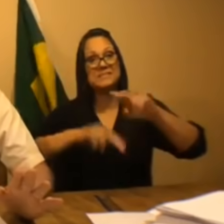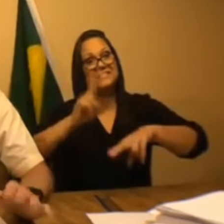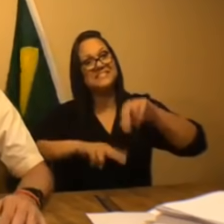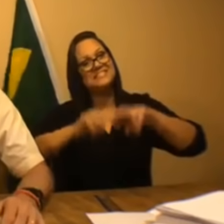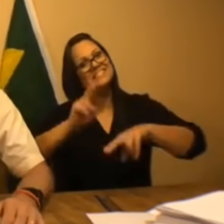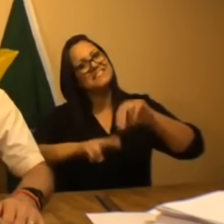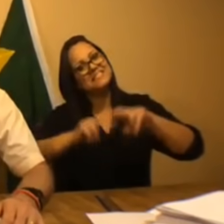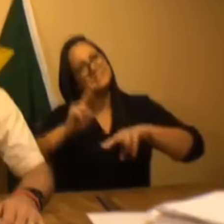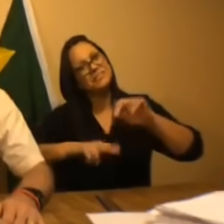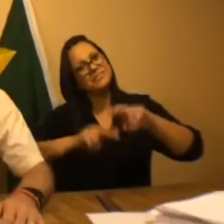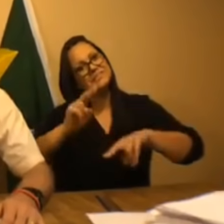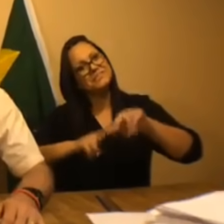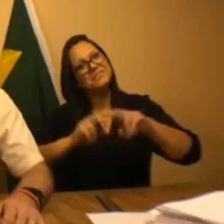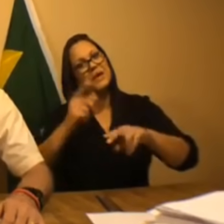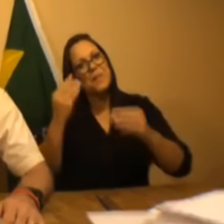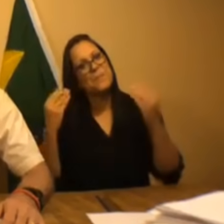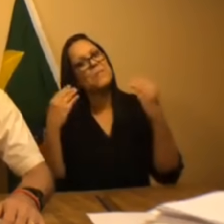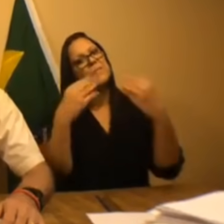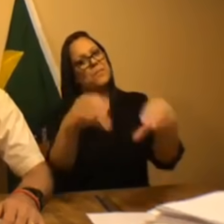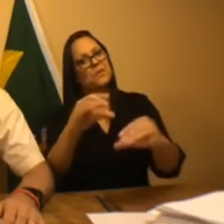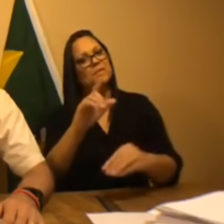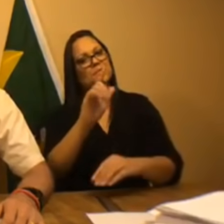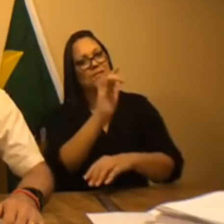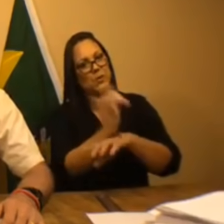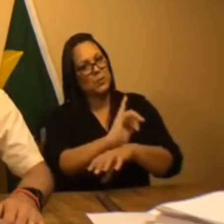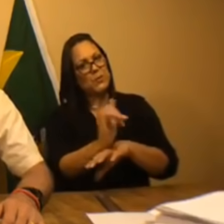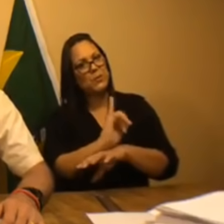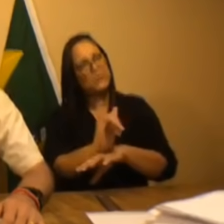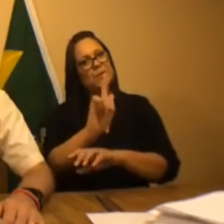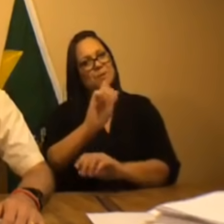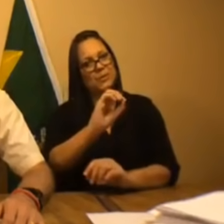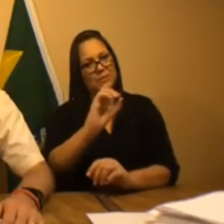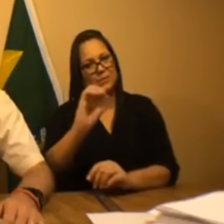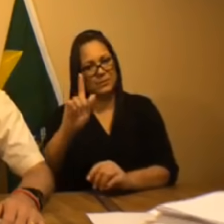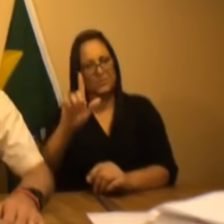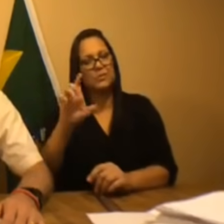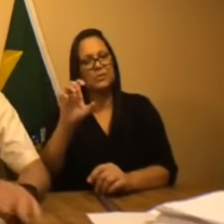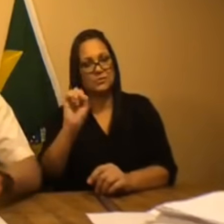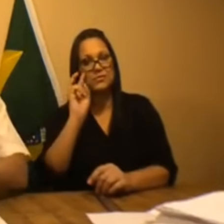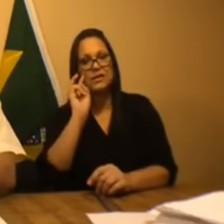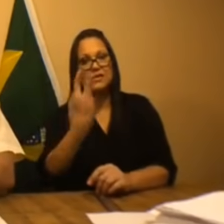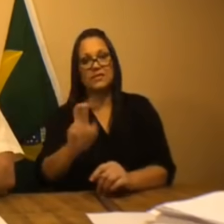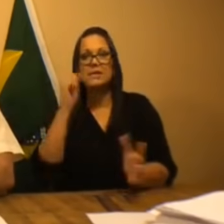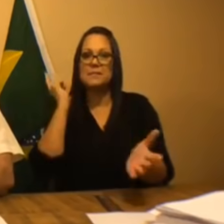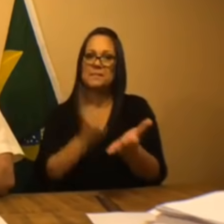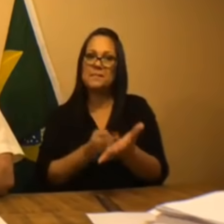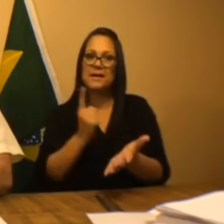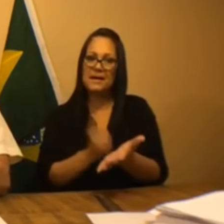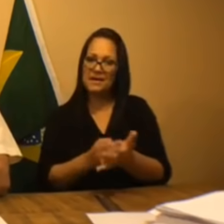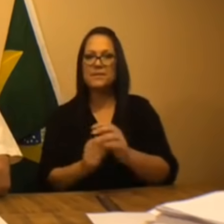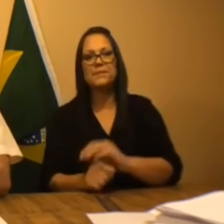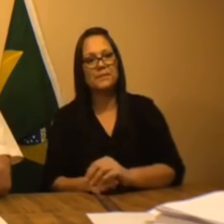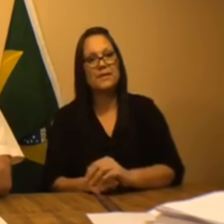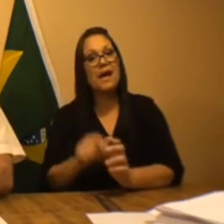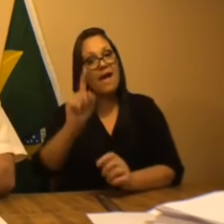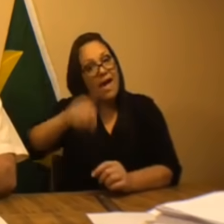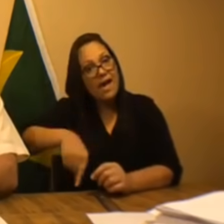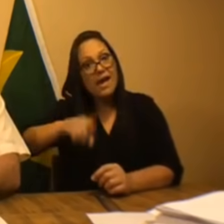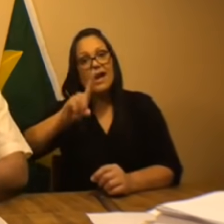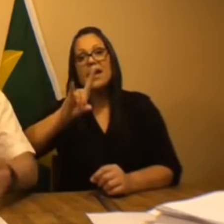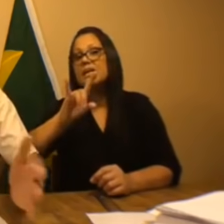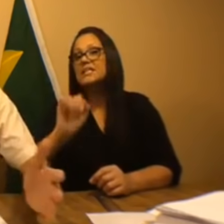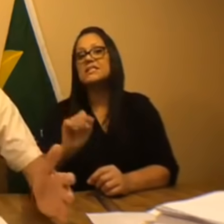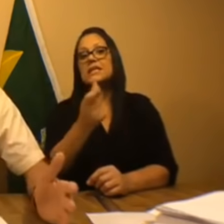junho. Você bota aí no Google, efemérides, 25 de junho. Você vai ver lá. Como esse dia